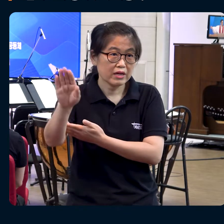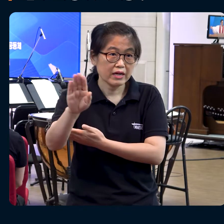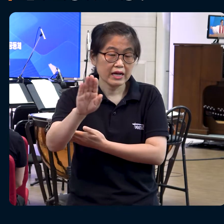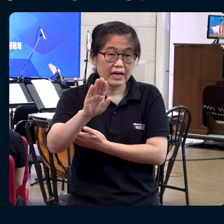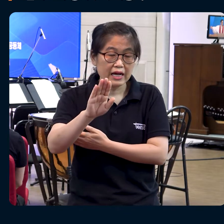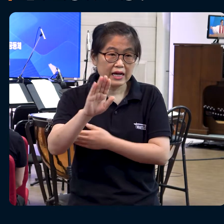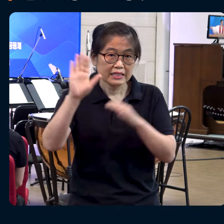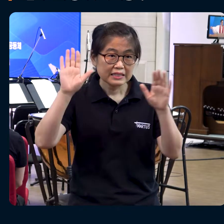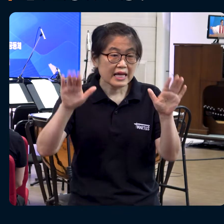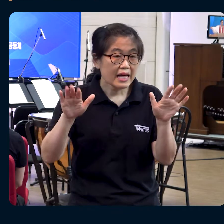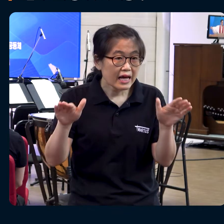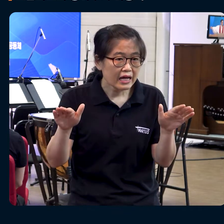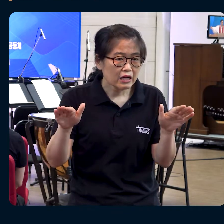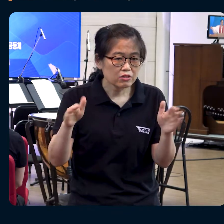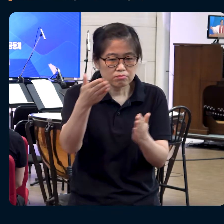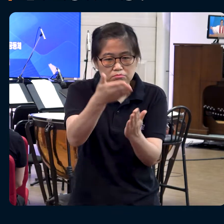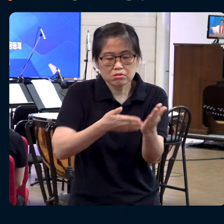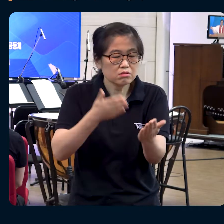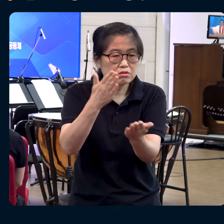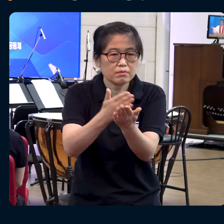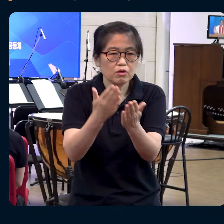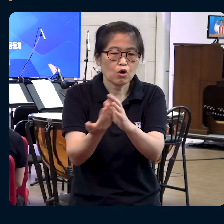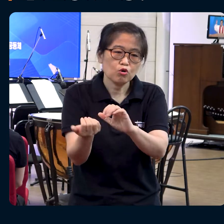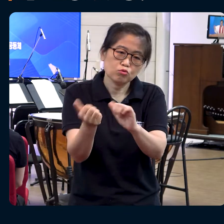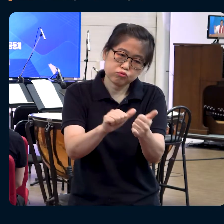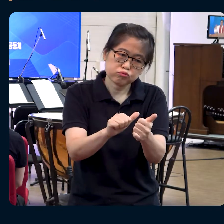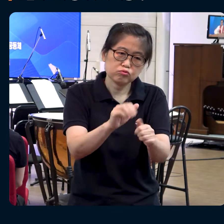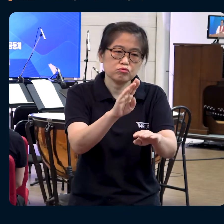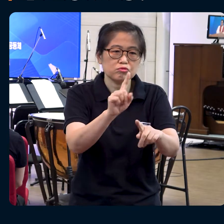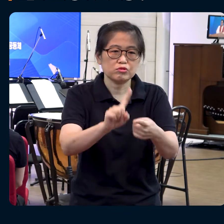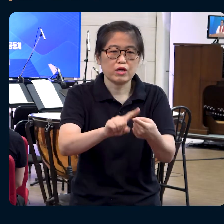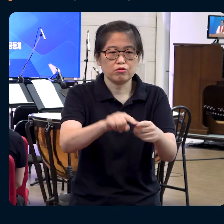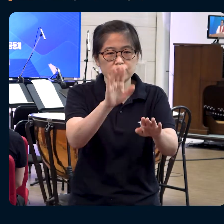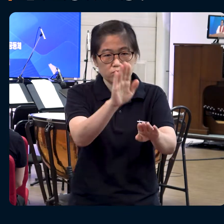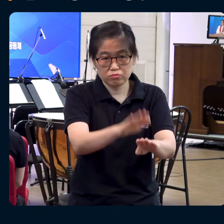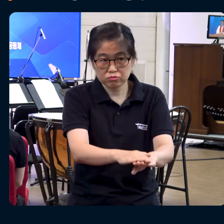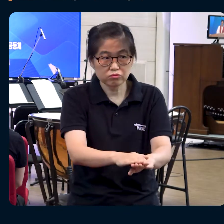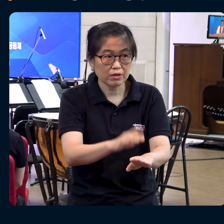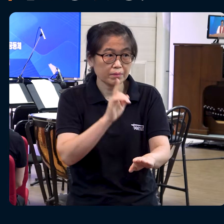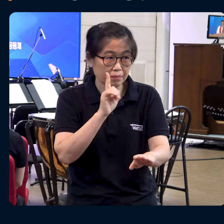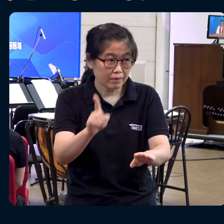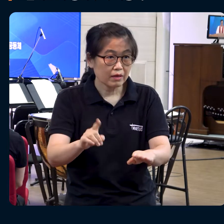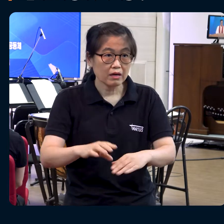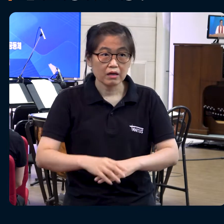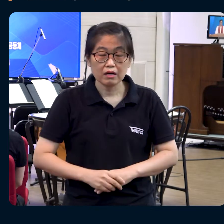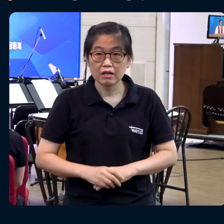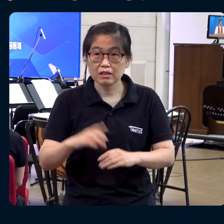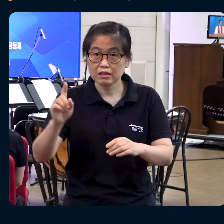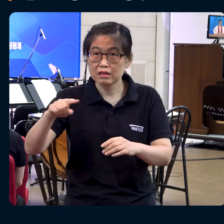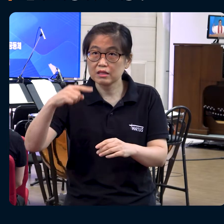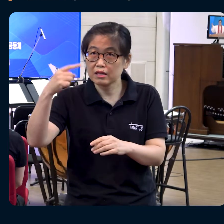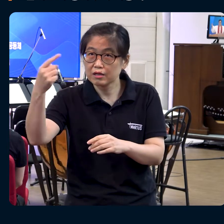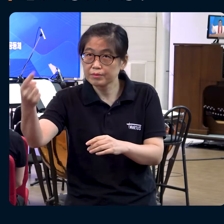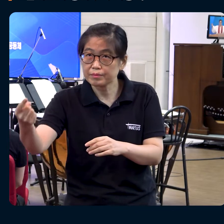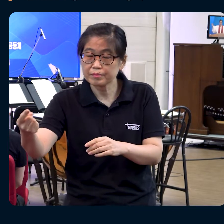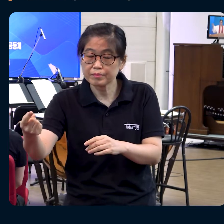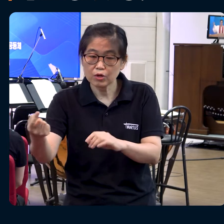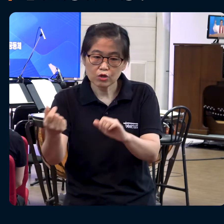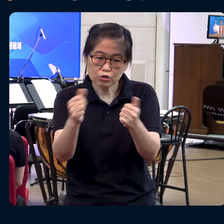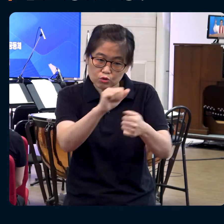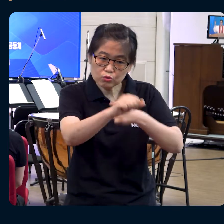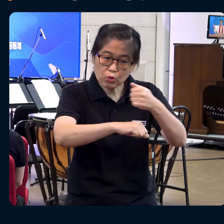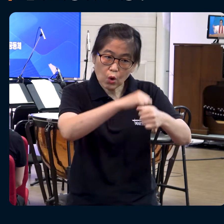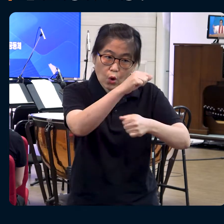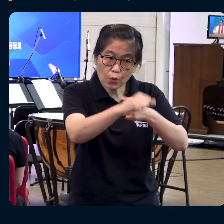새 같은 거는, 작은 것들은 쪼개지 말고 그냥 죽여가지고 그냥 놔라 그러니. 자, 그 다음엔 그 사체를